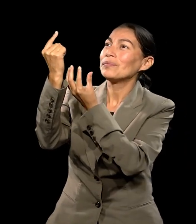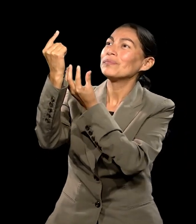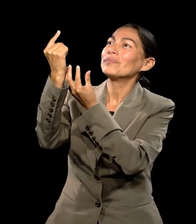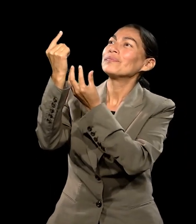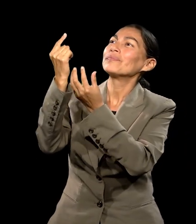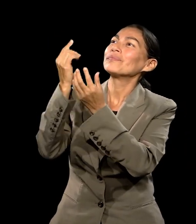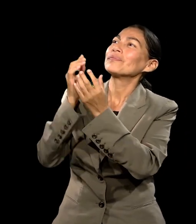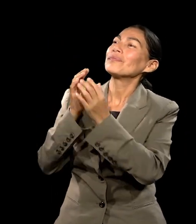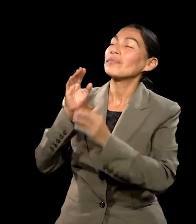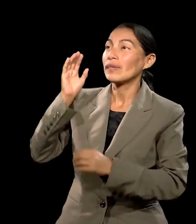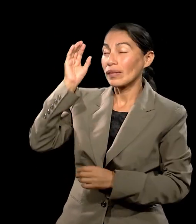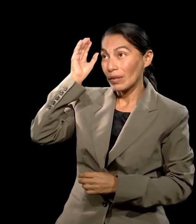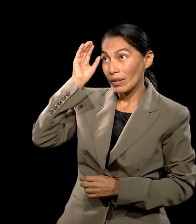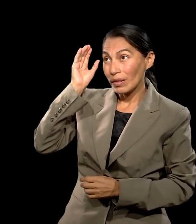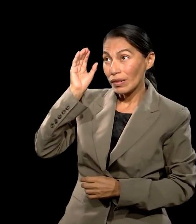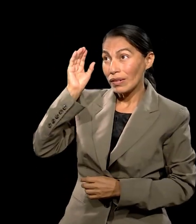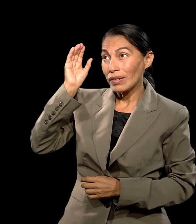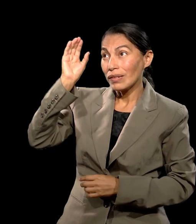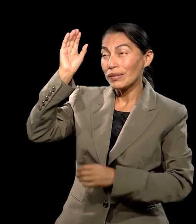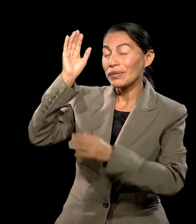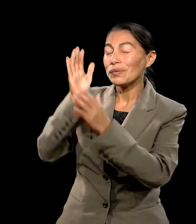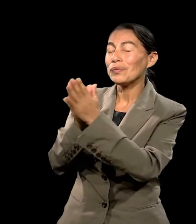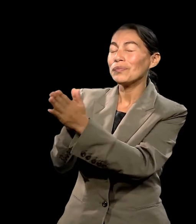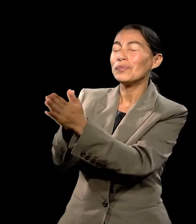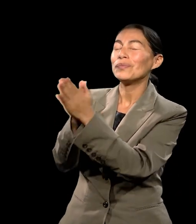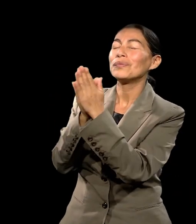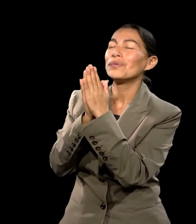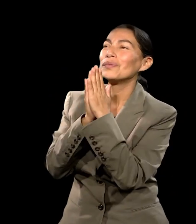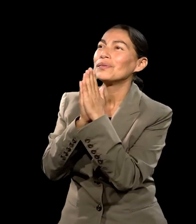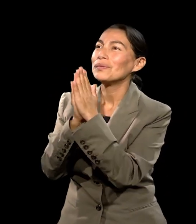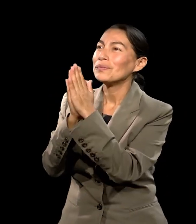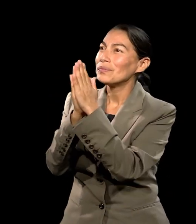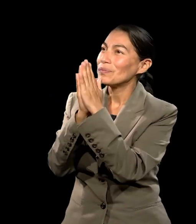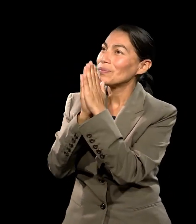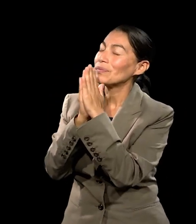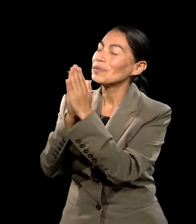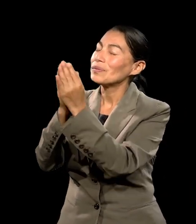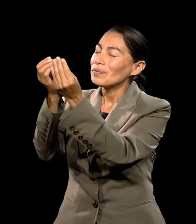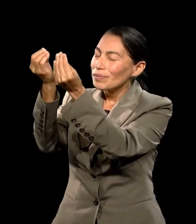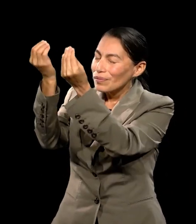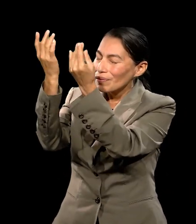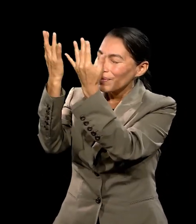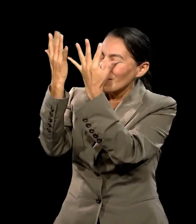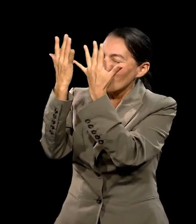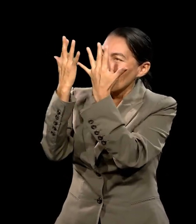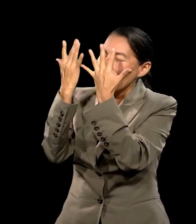Cristo, hoy aumenta mi fe,